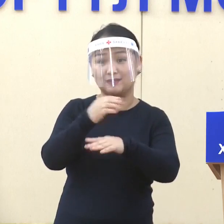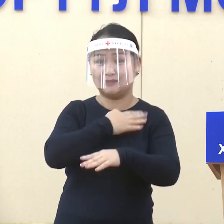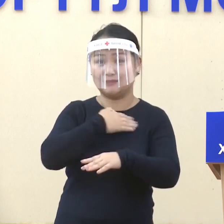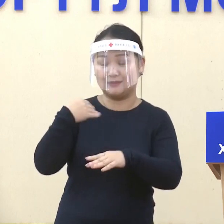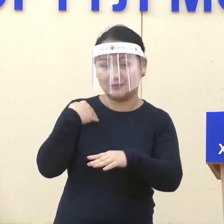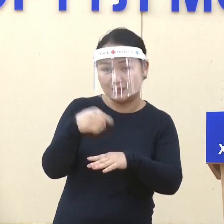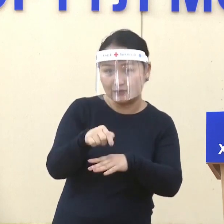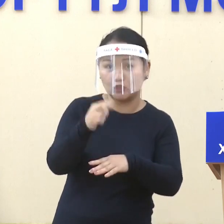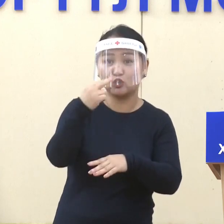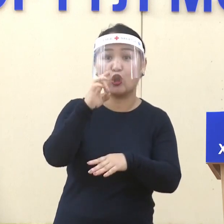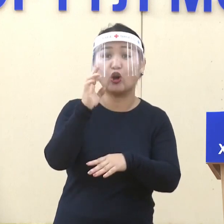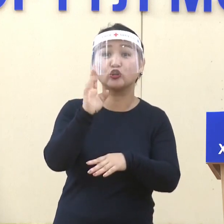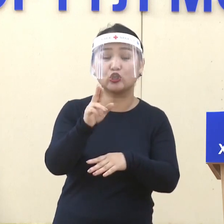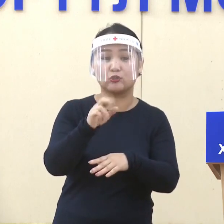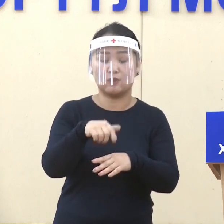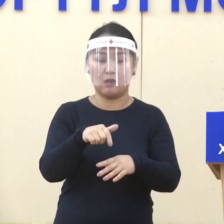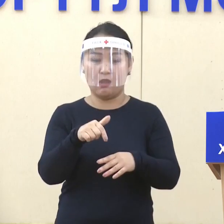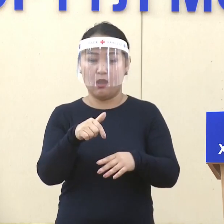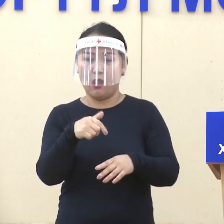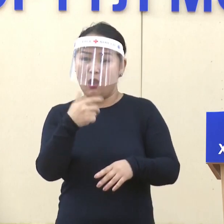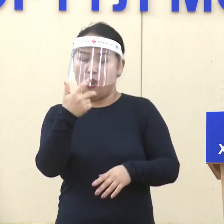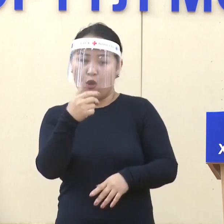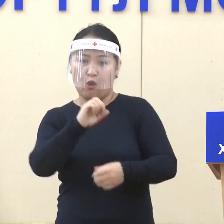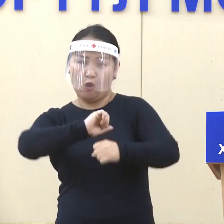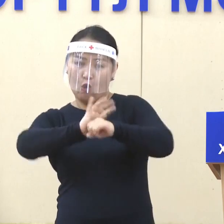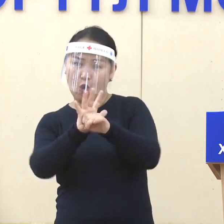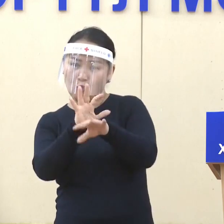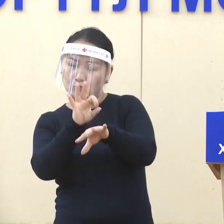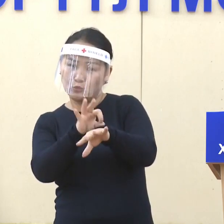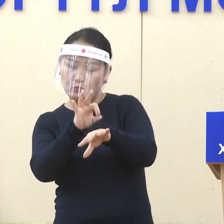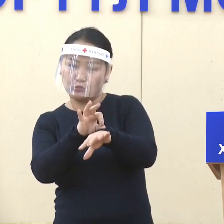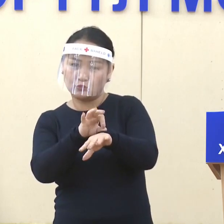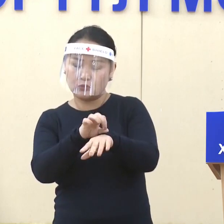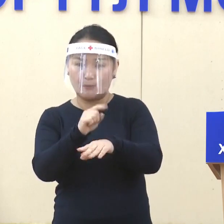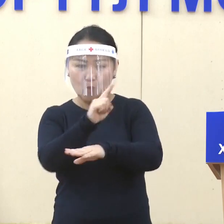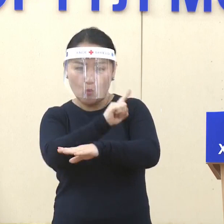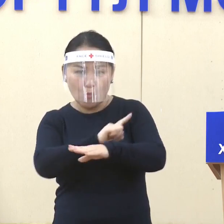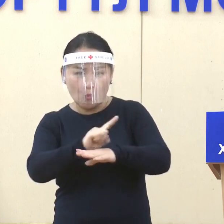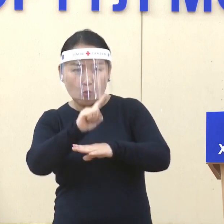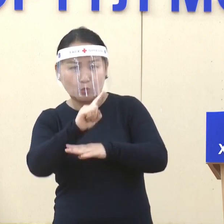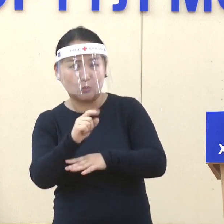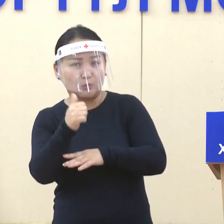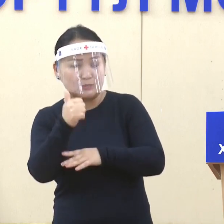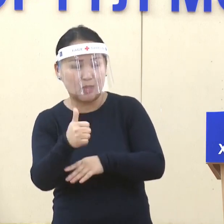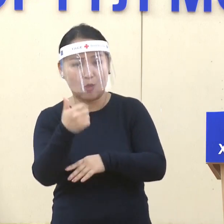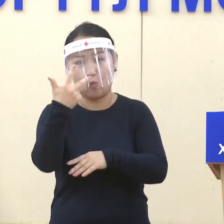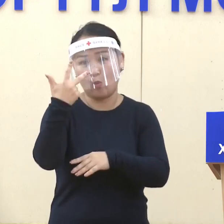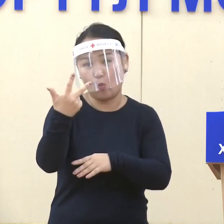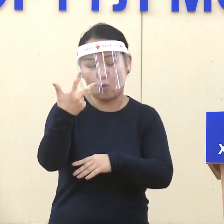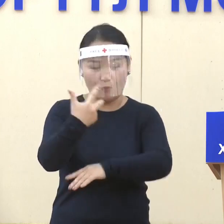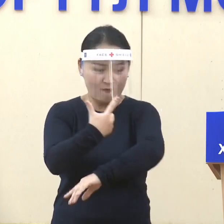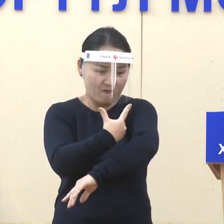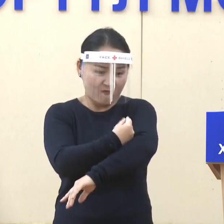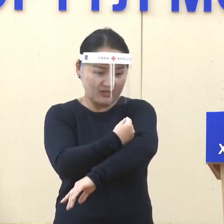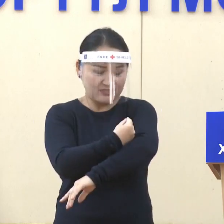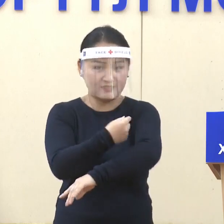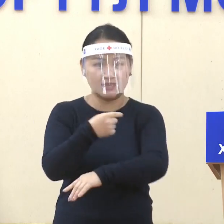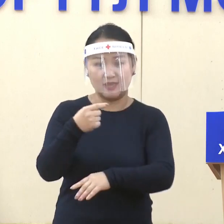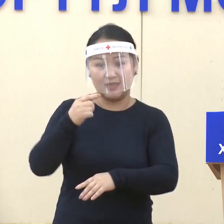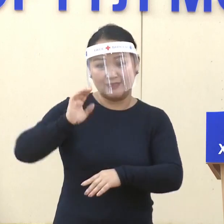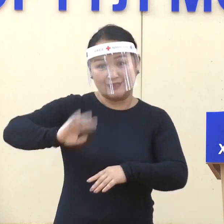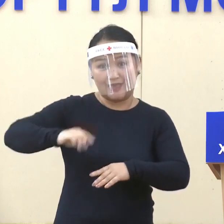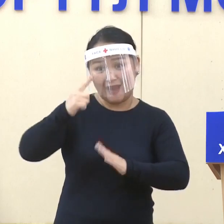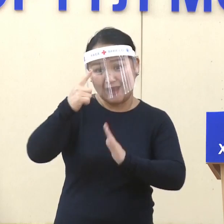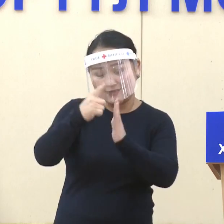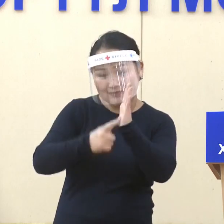коронавирусын эсрэг хамгийн үр дүнтэй 3 вакциныг эмнэлгийн туршилтанд одоо ирэх сард бол бид нэр оруулнаа. За энэ тус